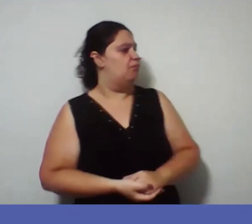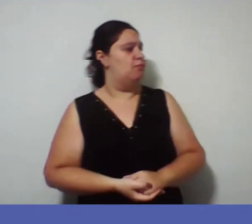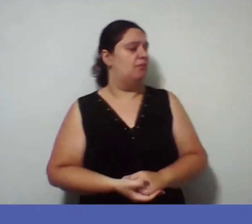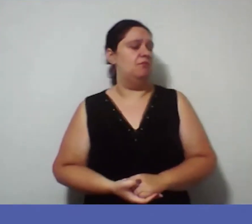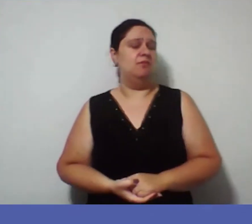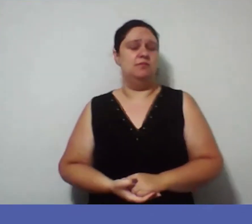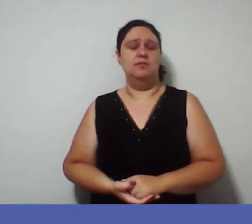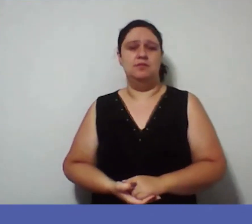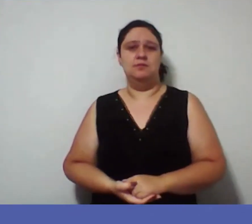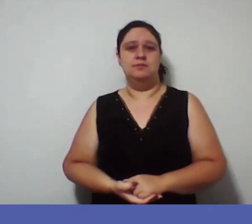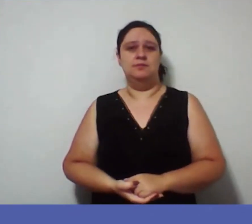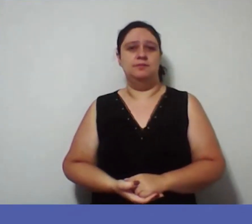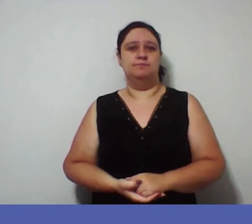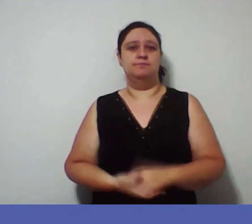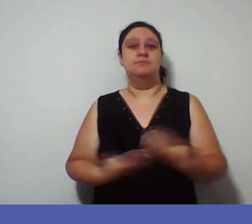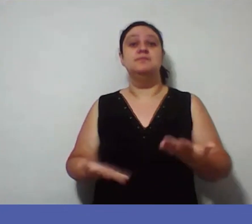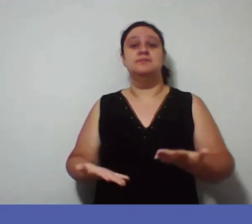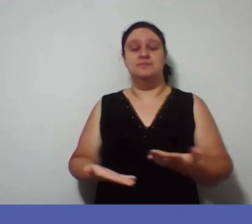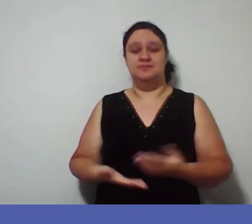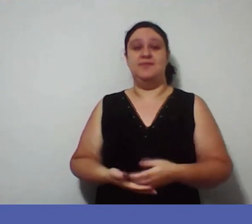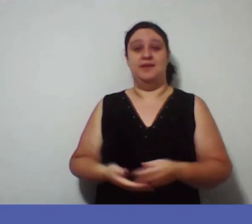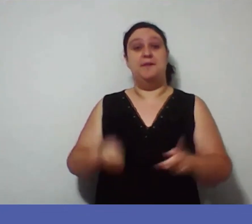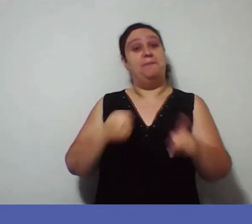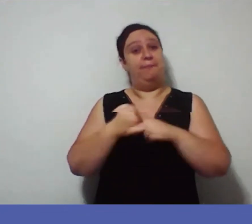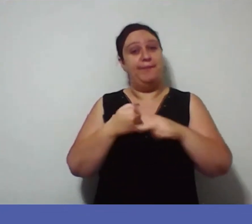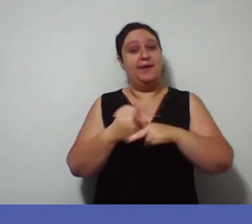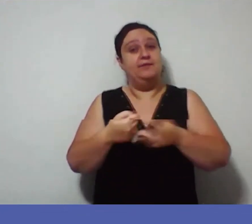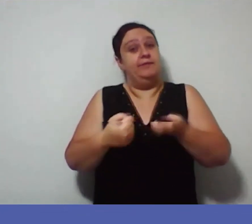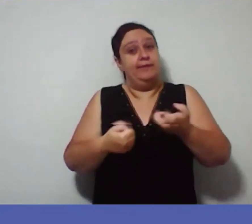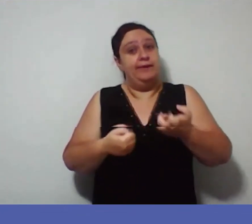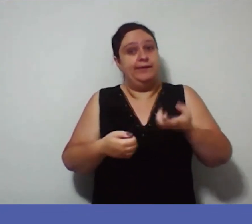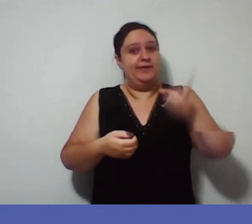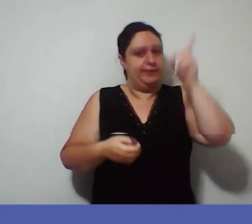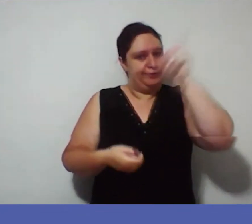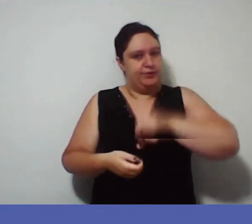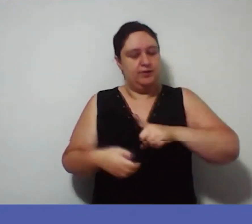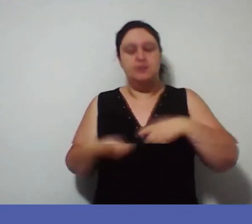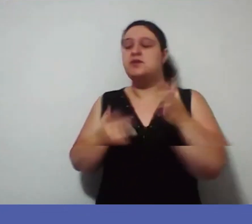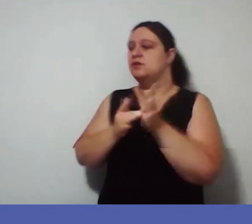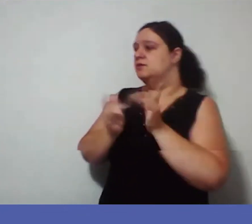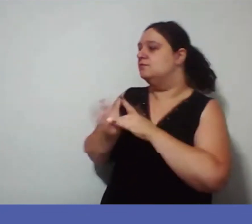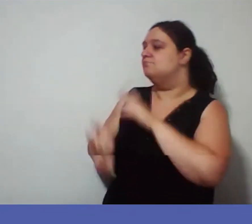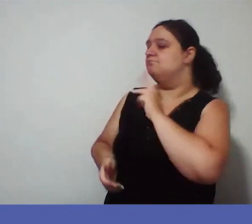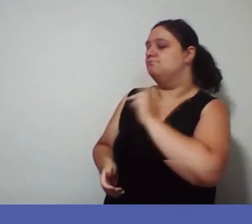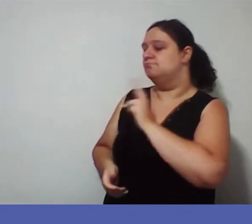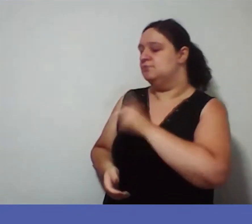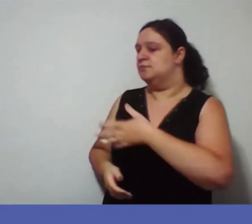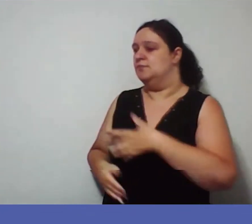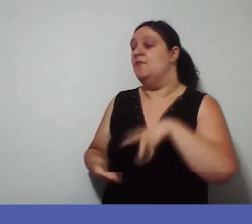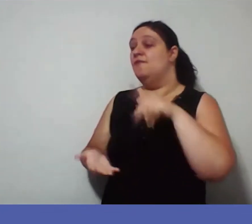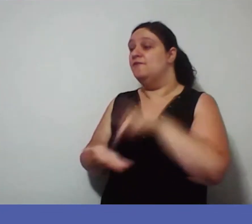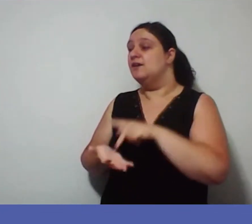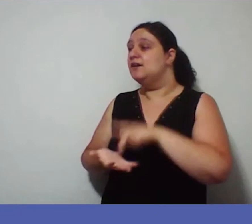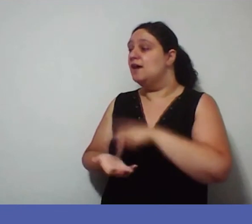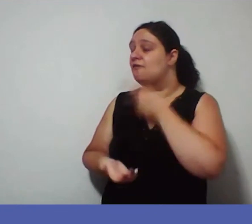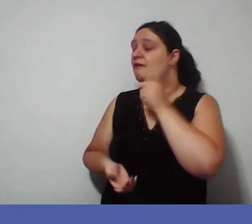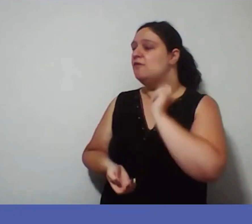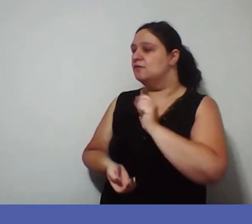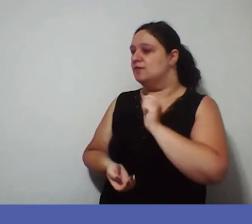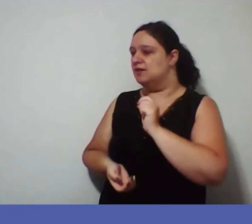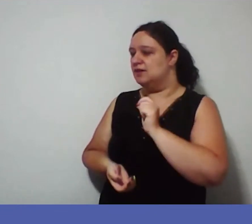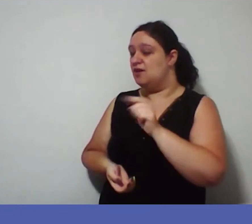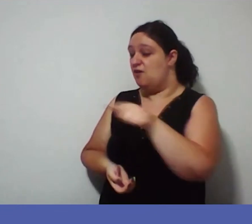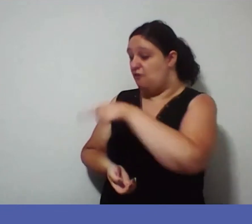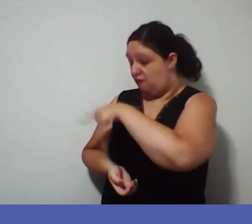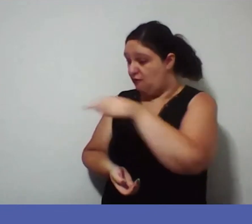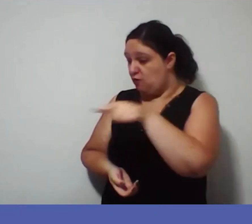Lá vem a reivindicação, né? Jesus lhes respondeu: em verdade vos digo que vós, os que me seguistes,